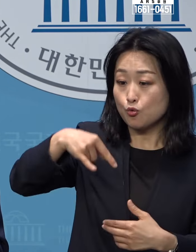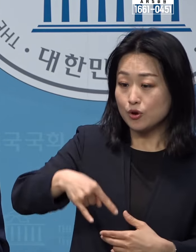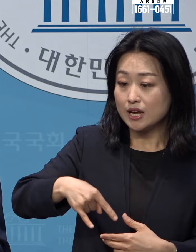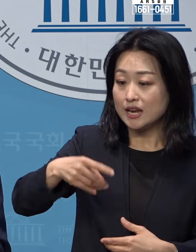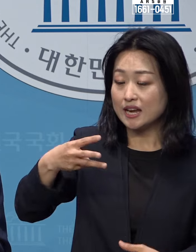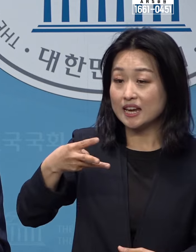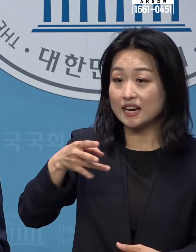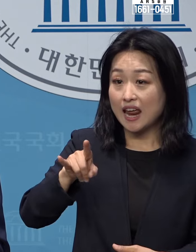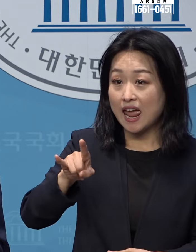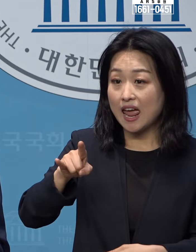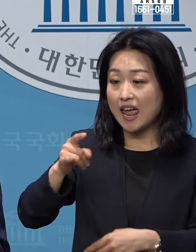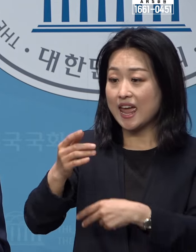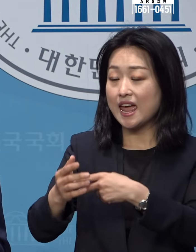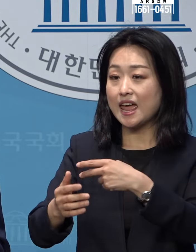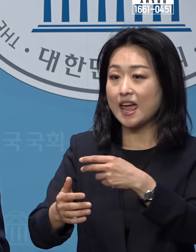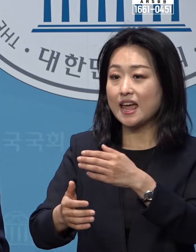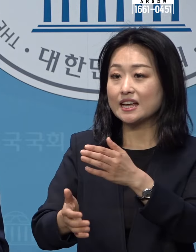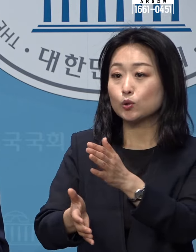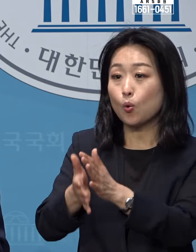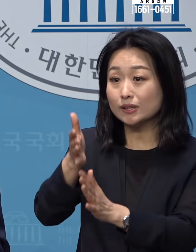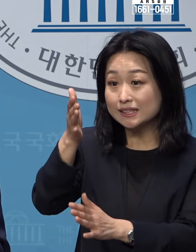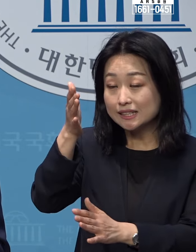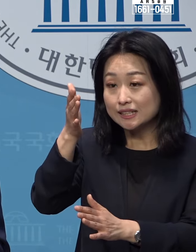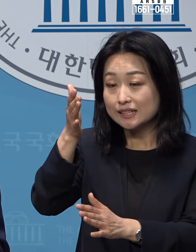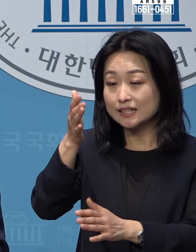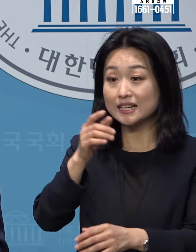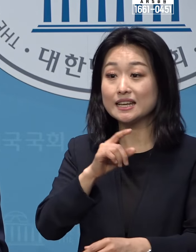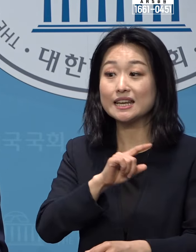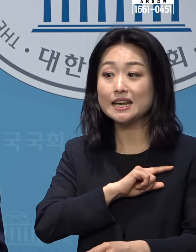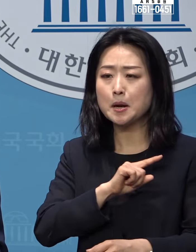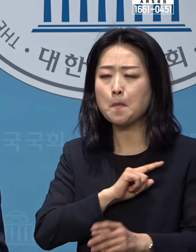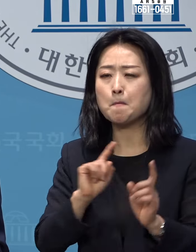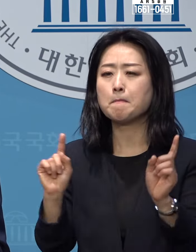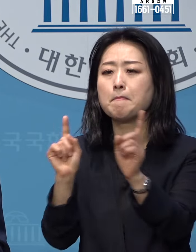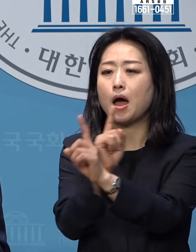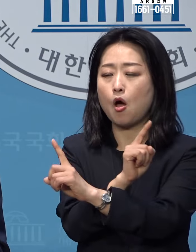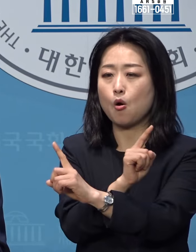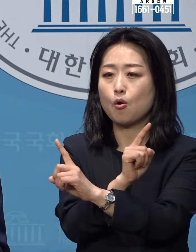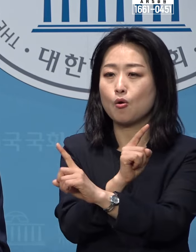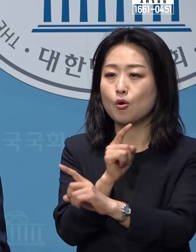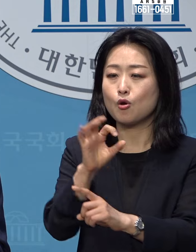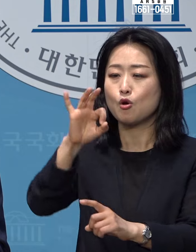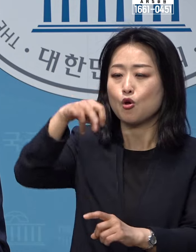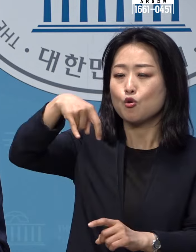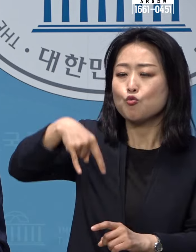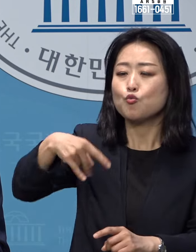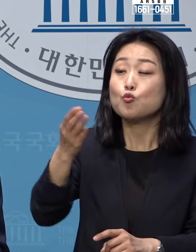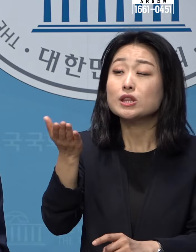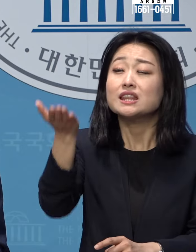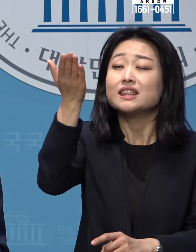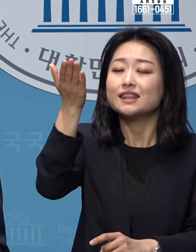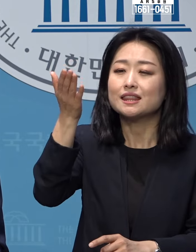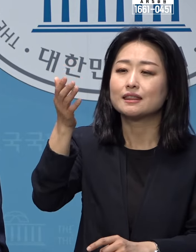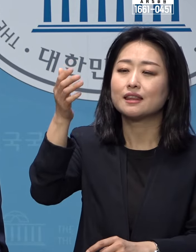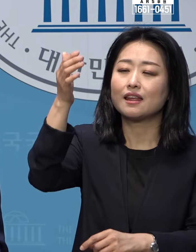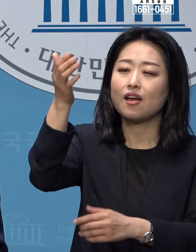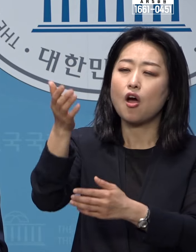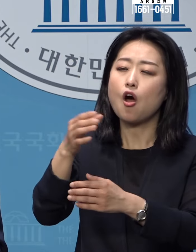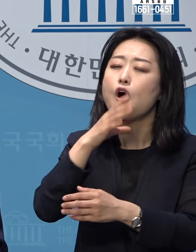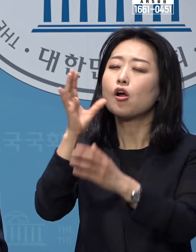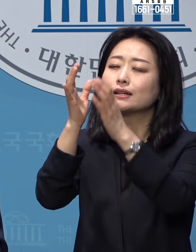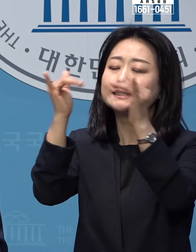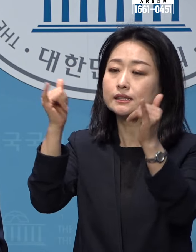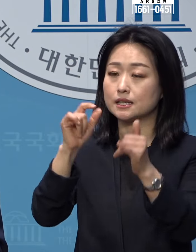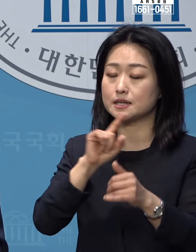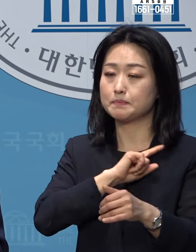윗어르신으로 바꿉니다. 멀쩡한 녹취록과 같은 증거나 재판 기록까지